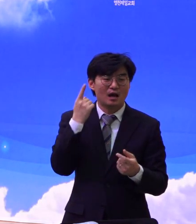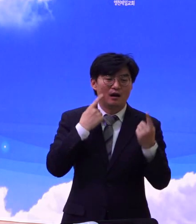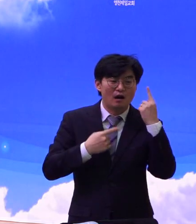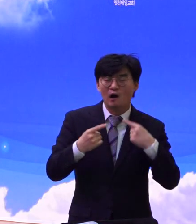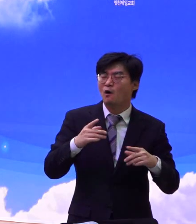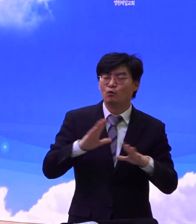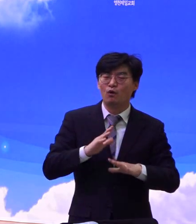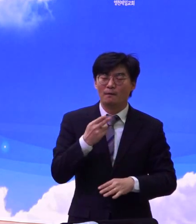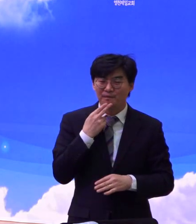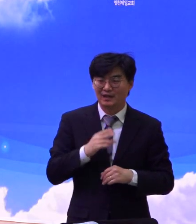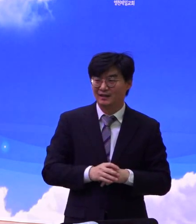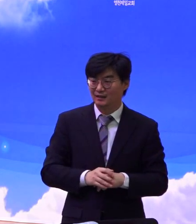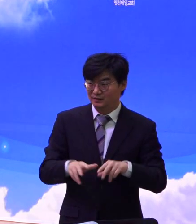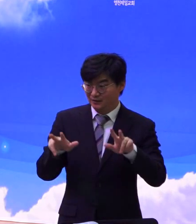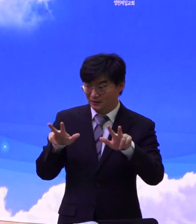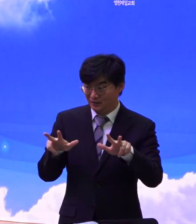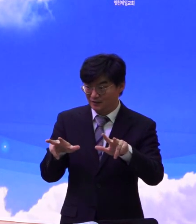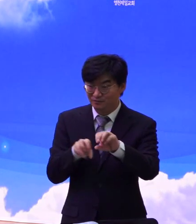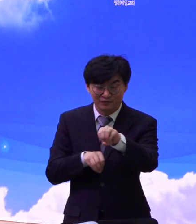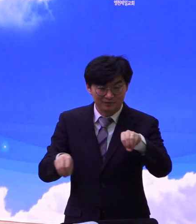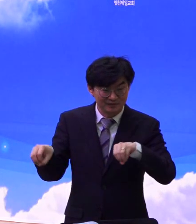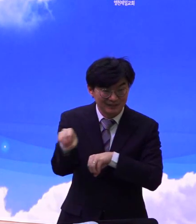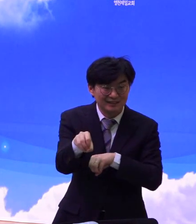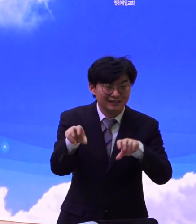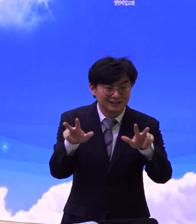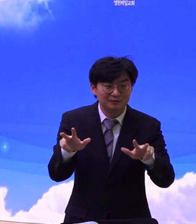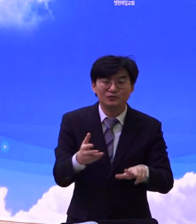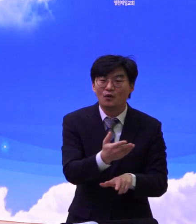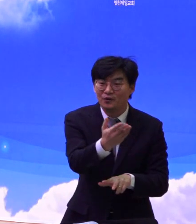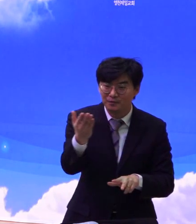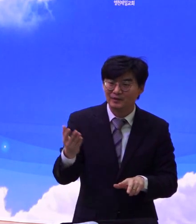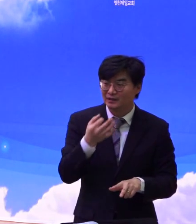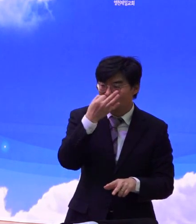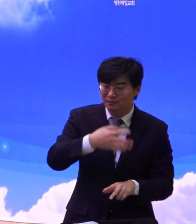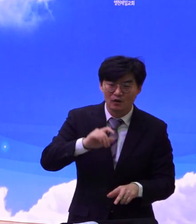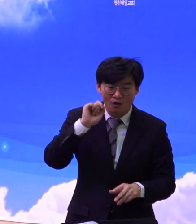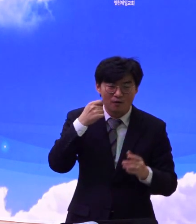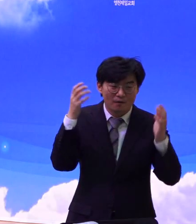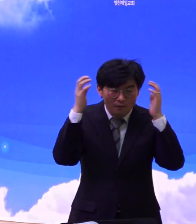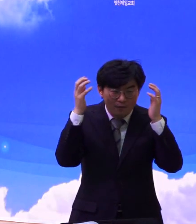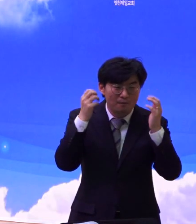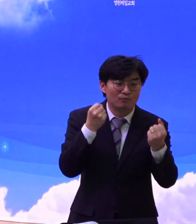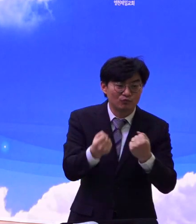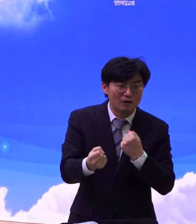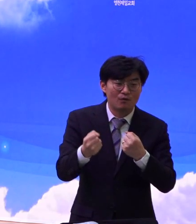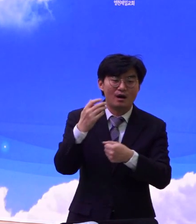지금 여러분의 삶에 이 하나님이 함께 하시면서 여러분을 지켜주신다는 것을 믿으십니까?